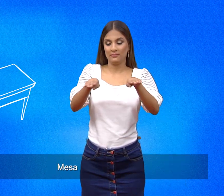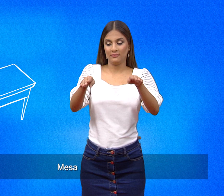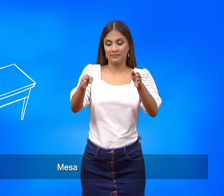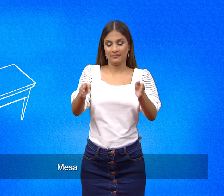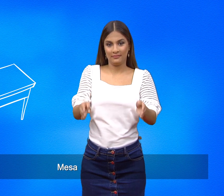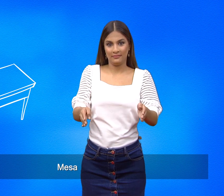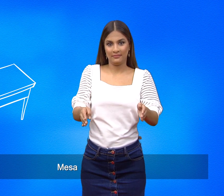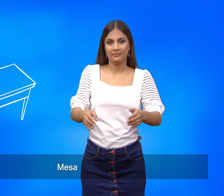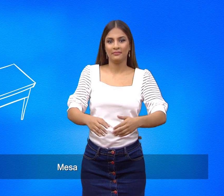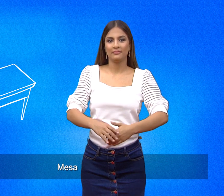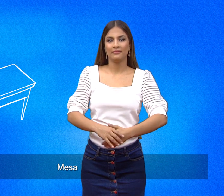meza